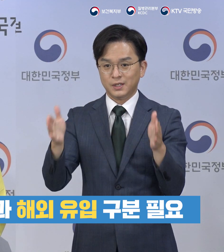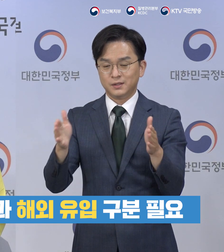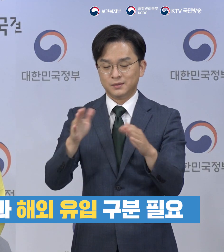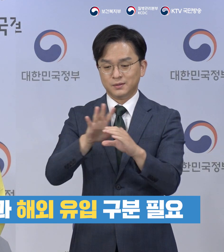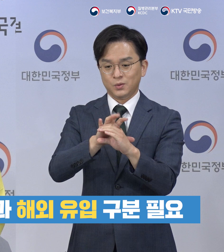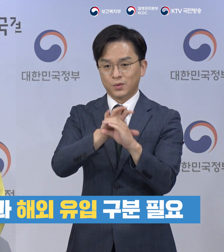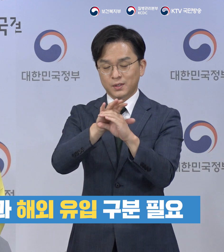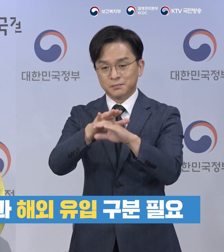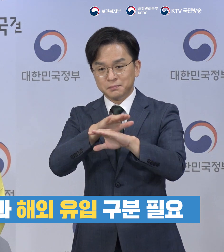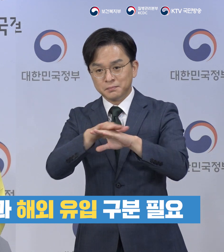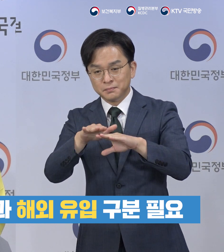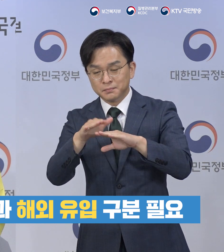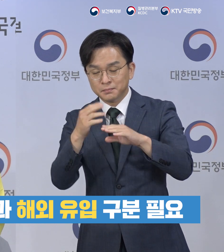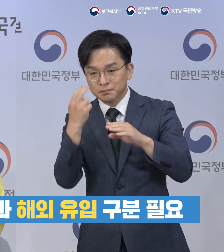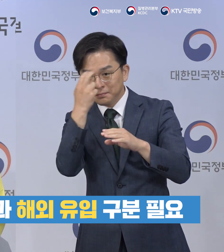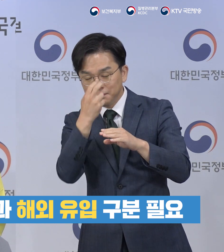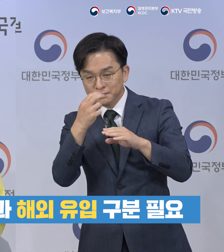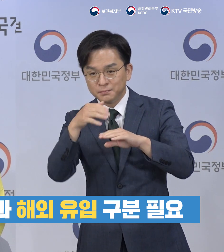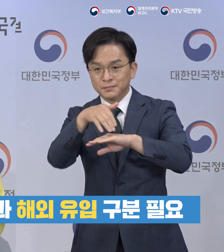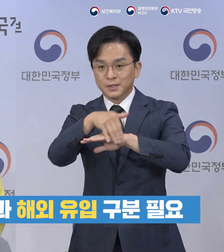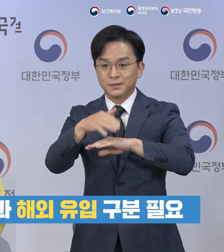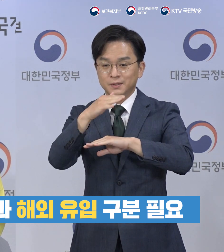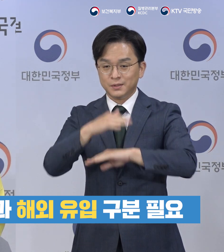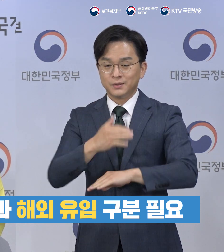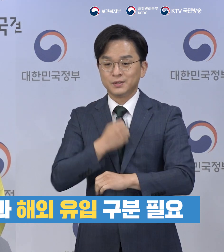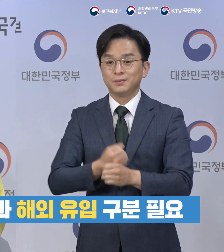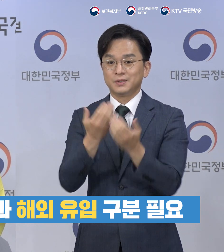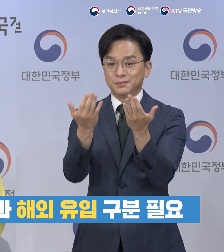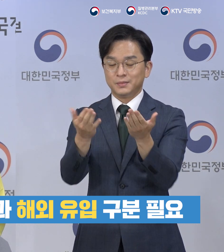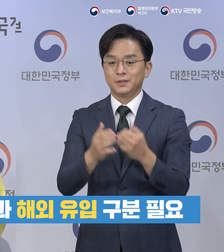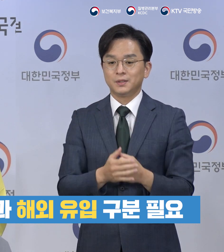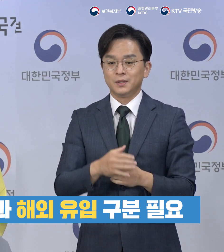지난 2주간의 위험도 평가에 대해 설명드리겠습니다.